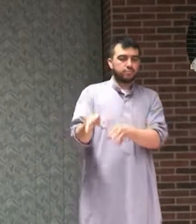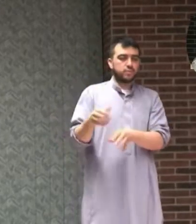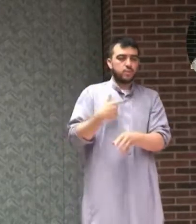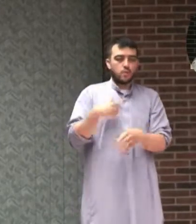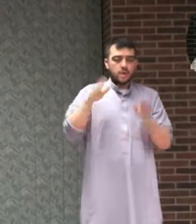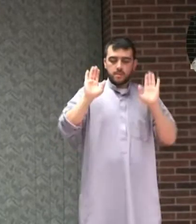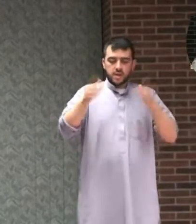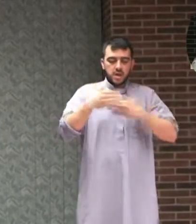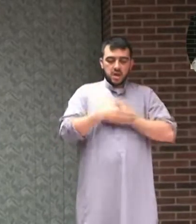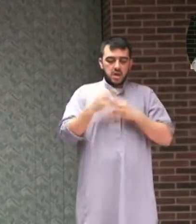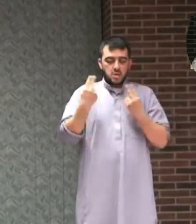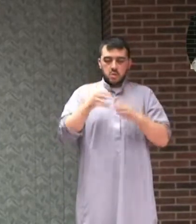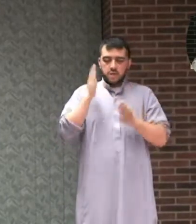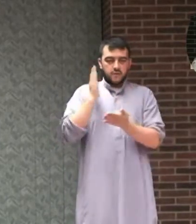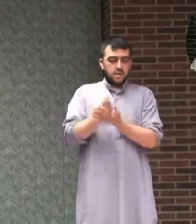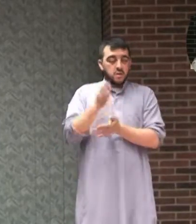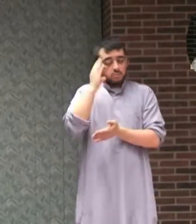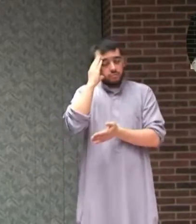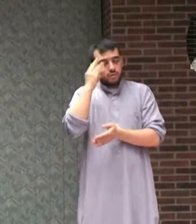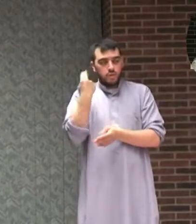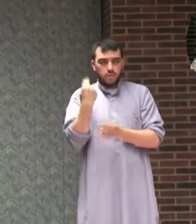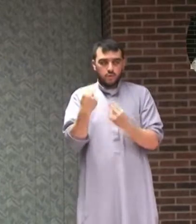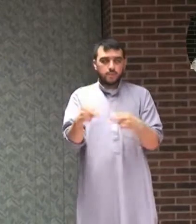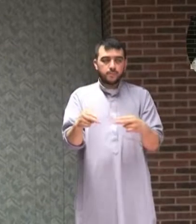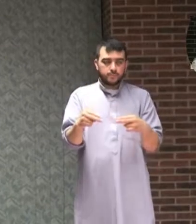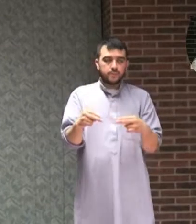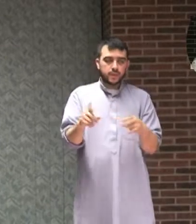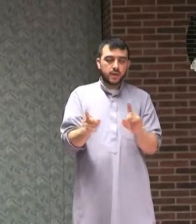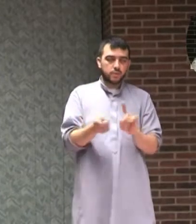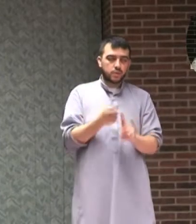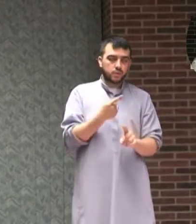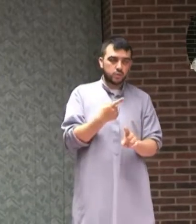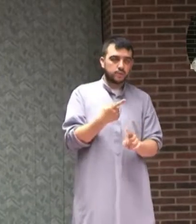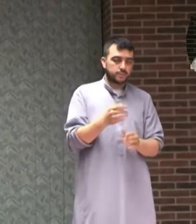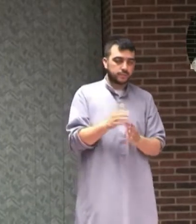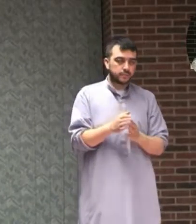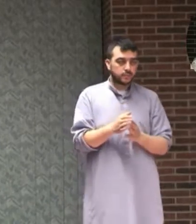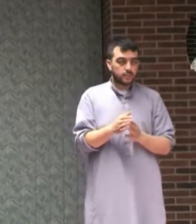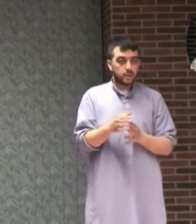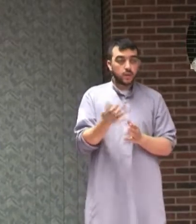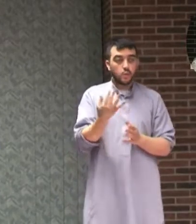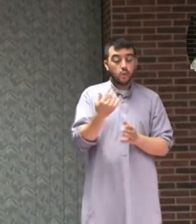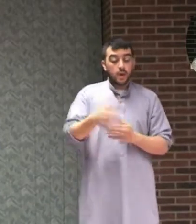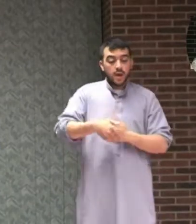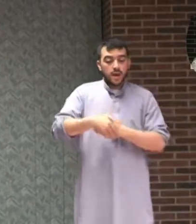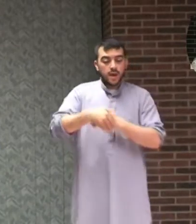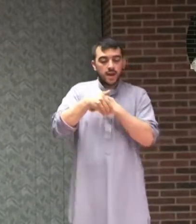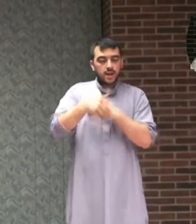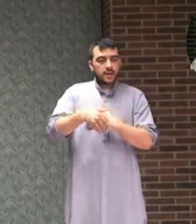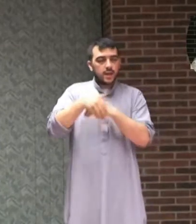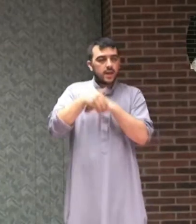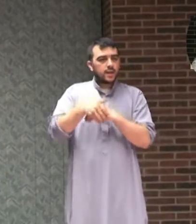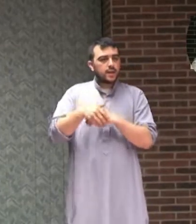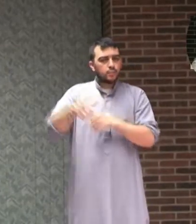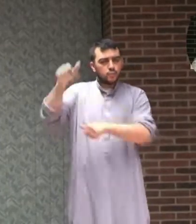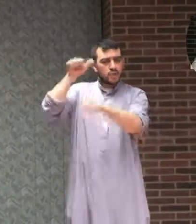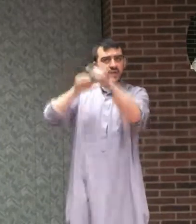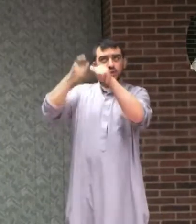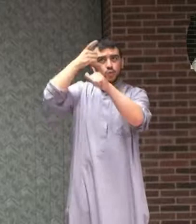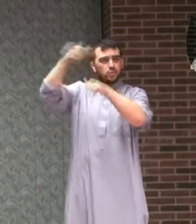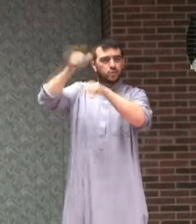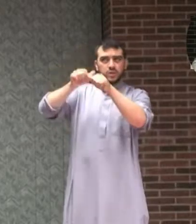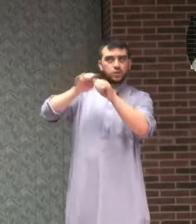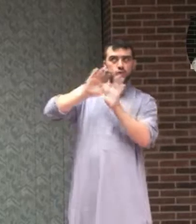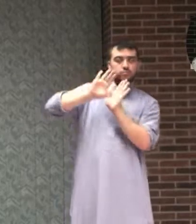surtout évidemment aussi de se préserver du châtiment, car vous savez que et le châtiment de la fournaise est un